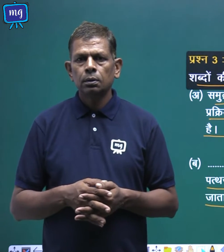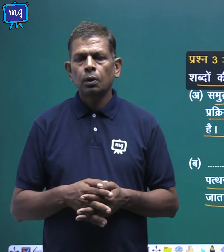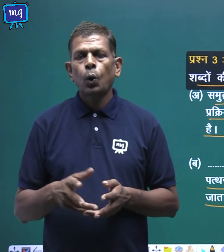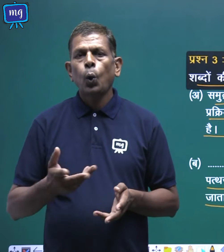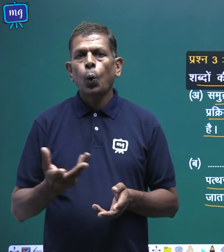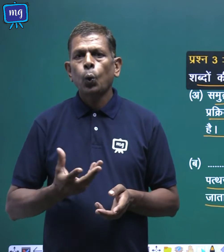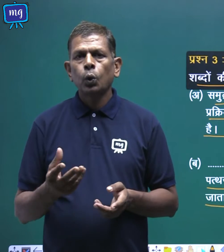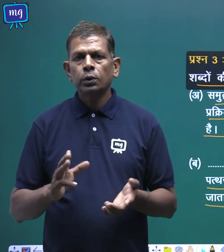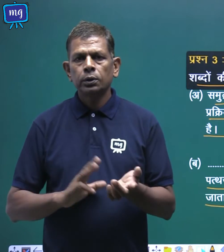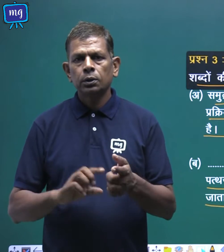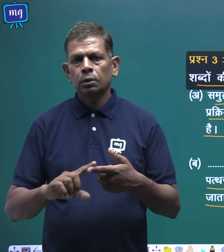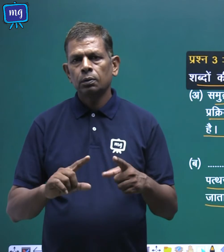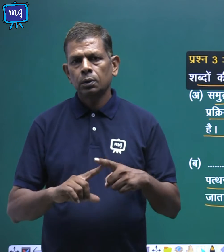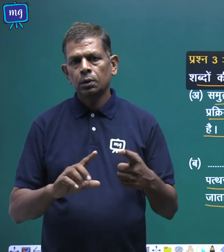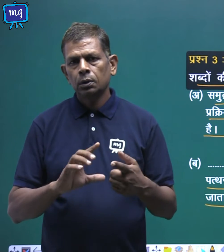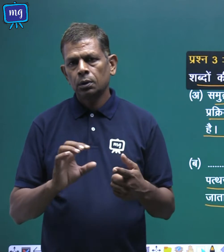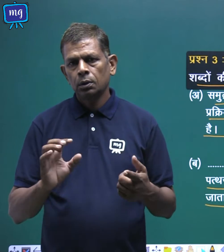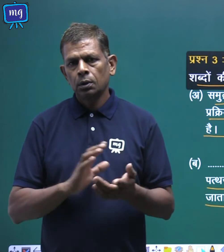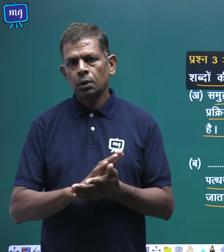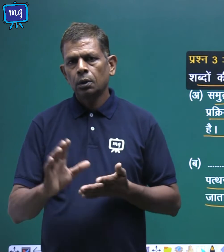कौन सी विधि द्वारा बच्चों?